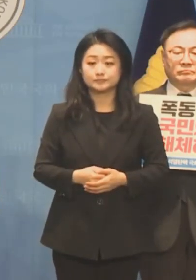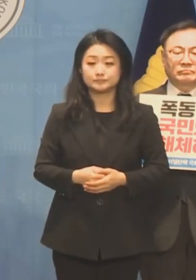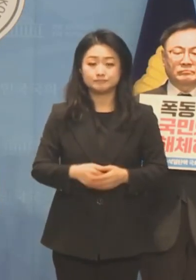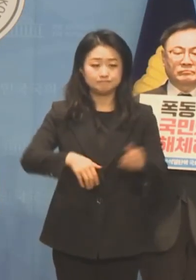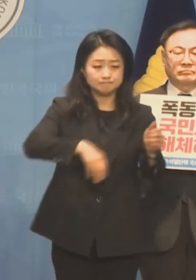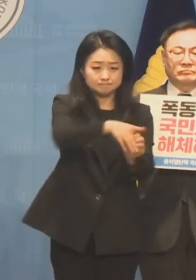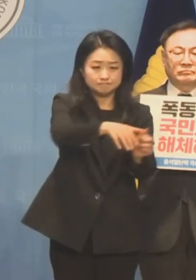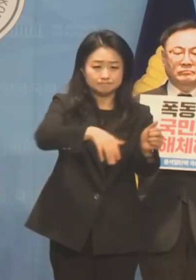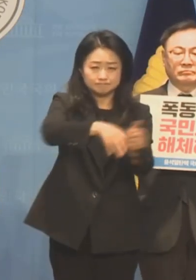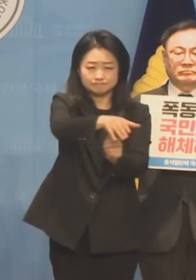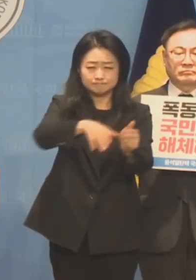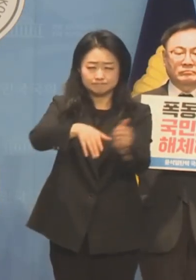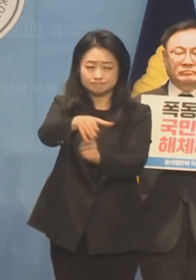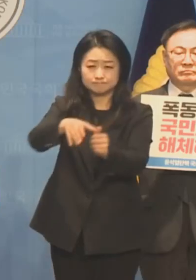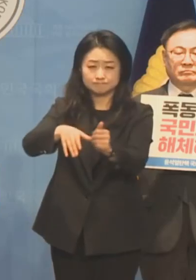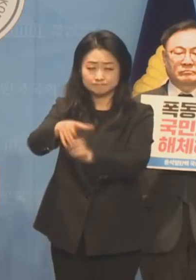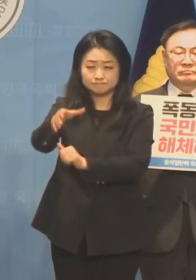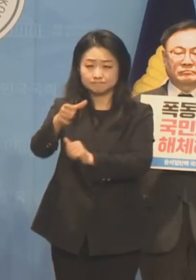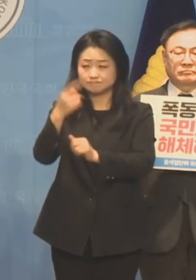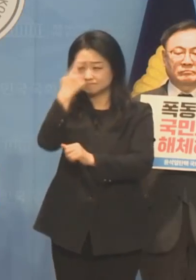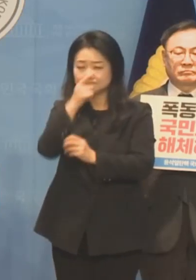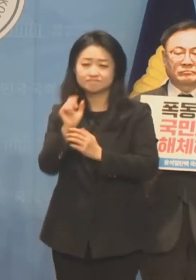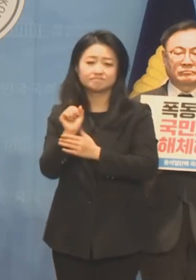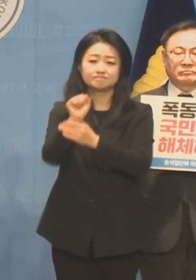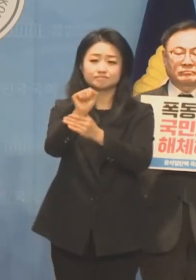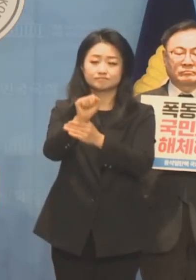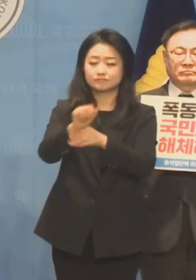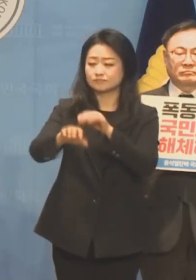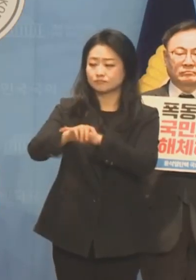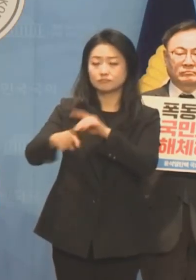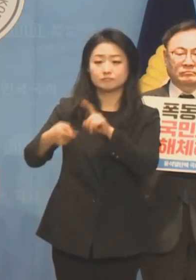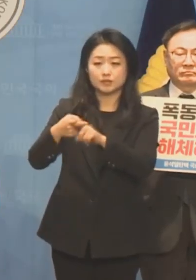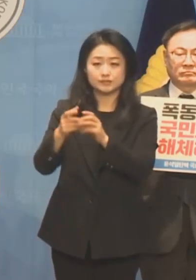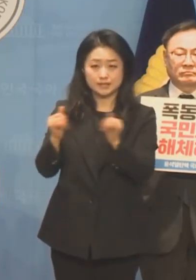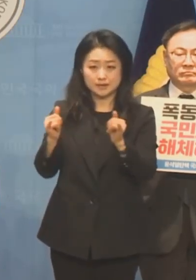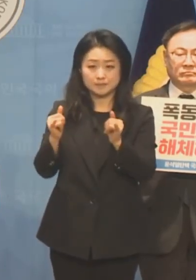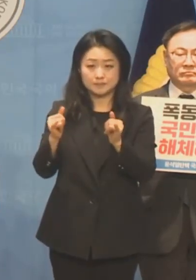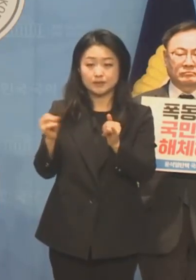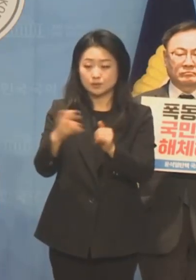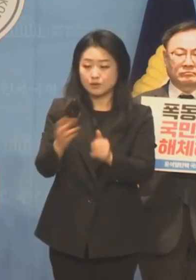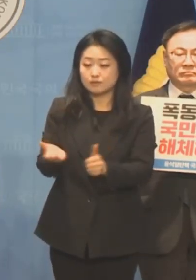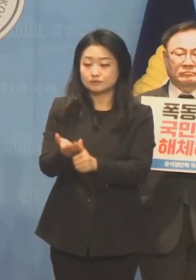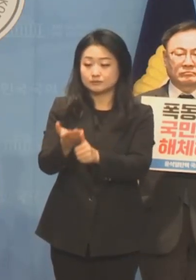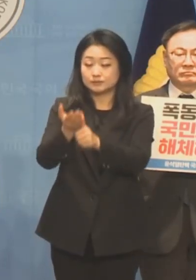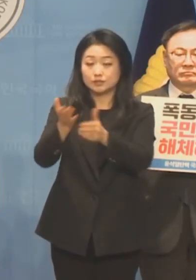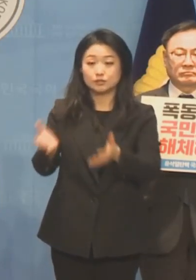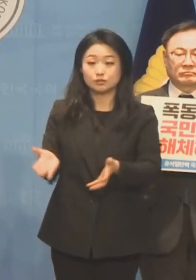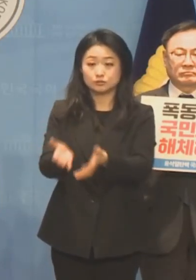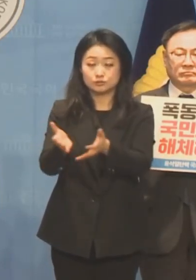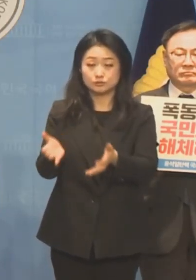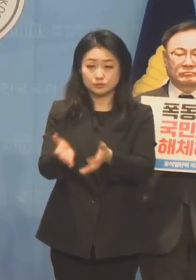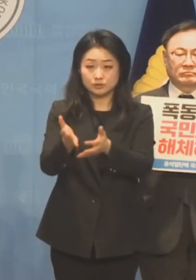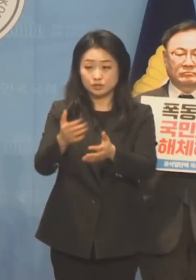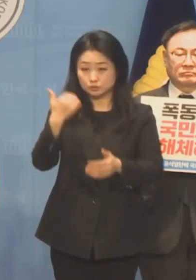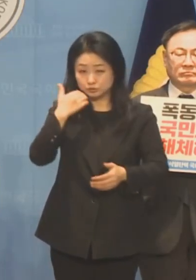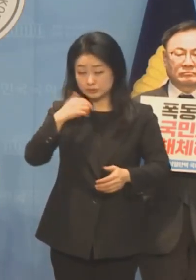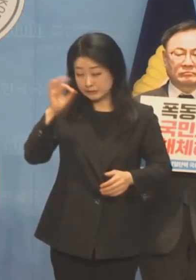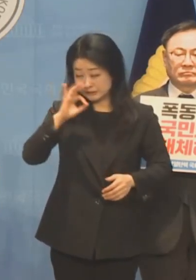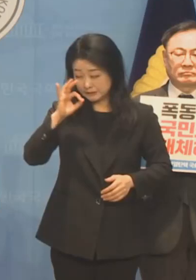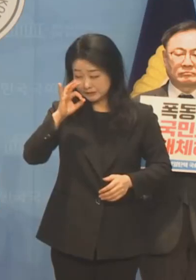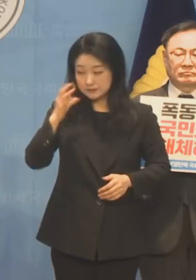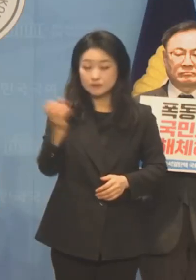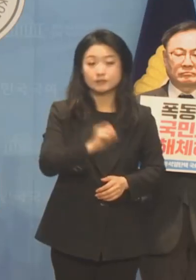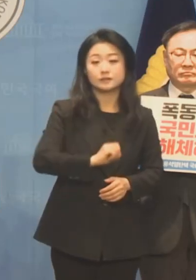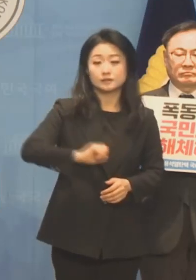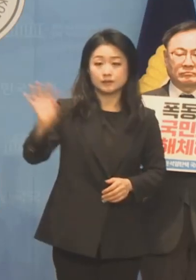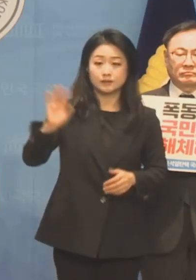테러를 저지르며 만천하에 자신을 드러낸 구구 세력과 이들의 성장 기반을 끝까지 추적해서 발본색원해야